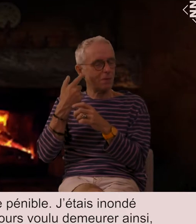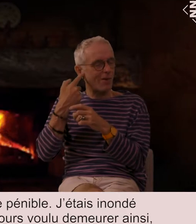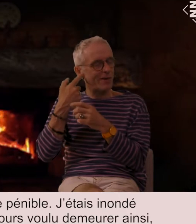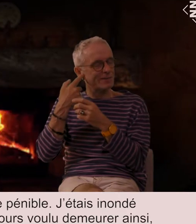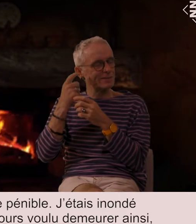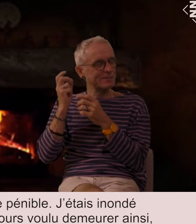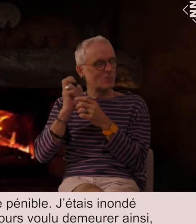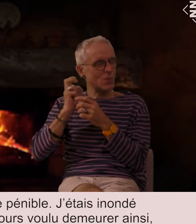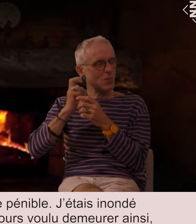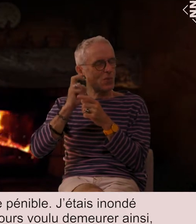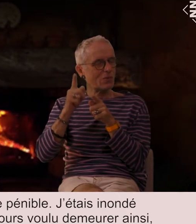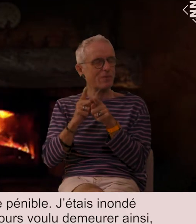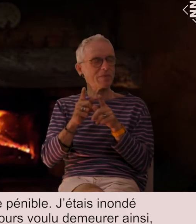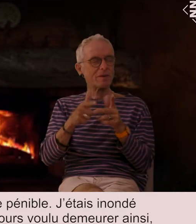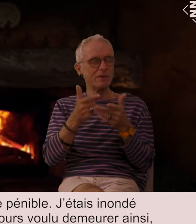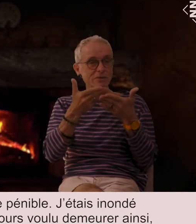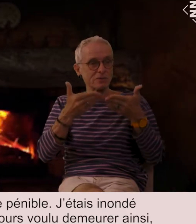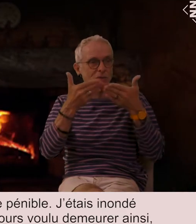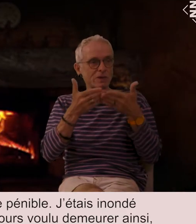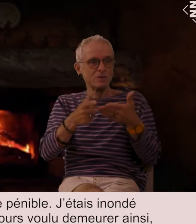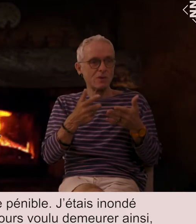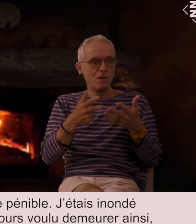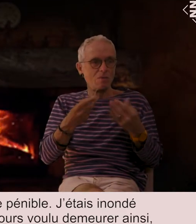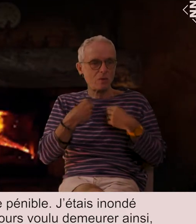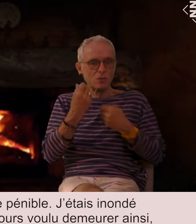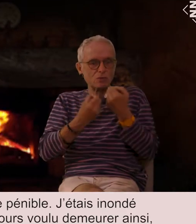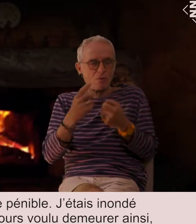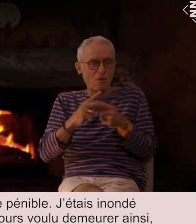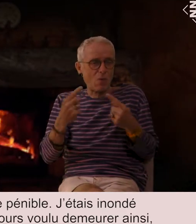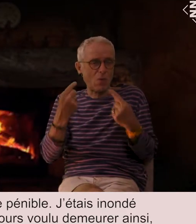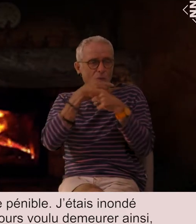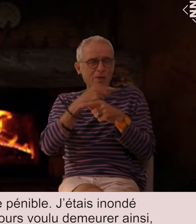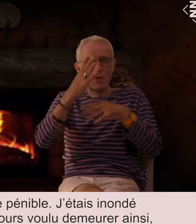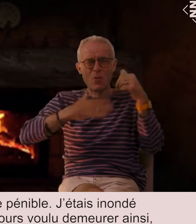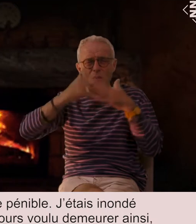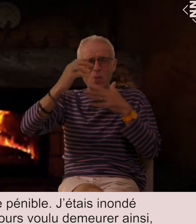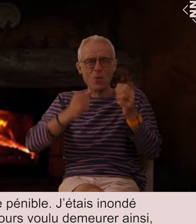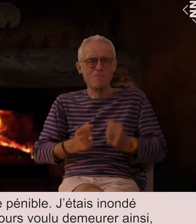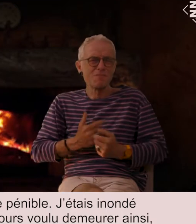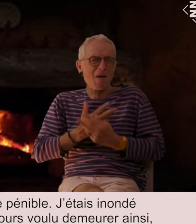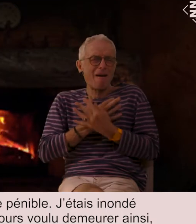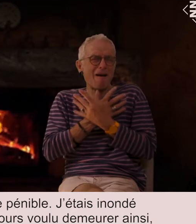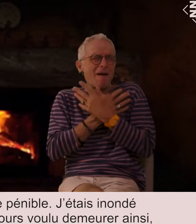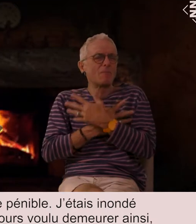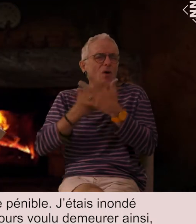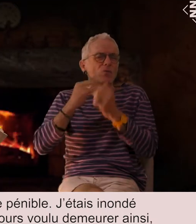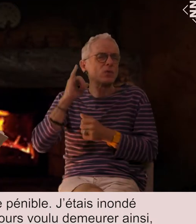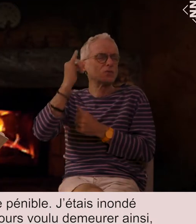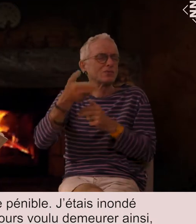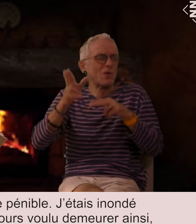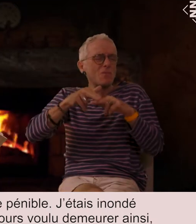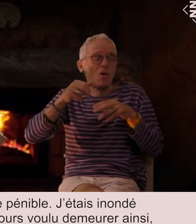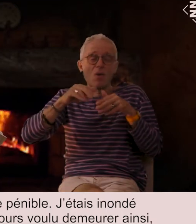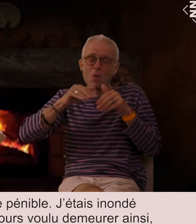pourtant cet état n'avait rien de pénible j'étais inondée d'une joie ineffable et j'aurais toujours voulu demeurer ainsi et chose